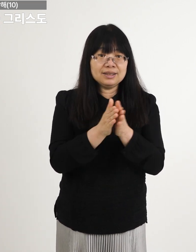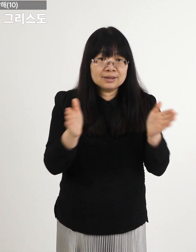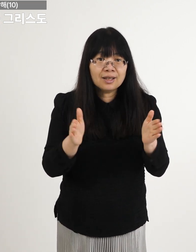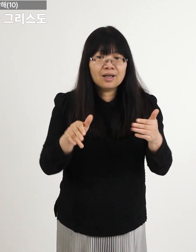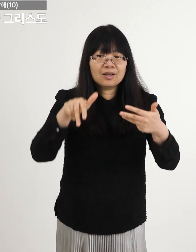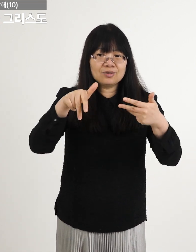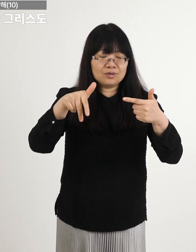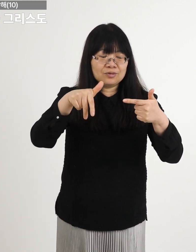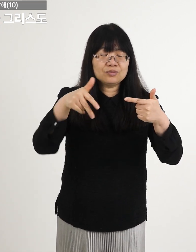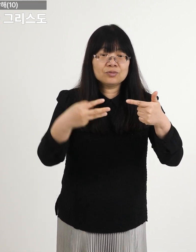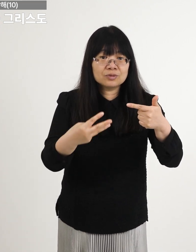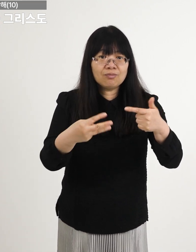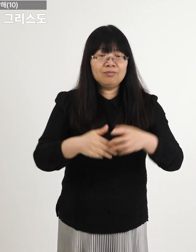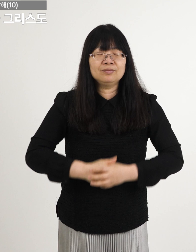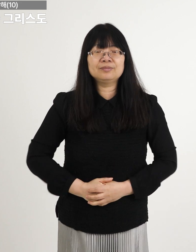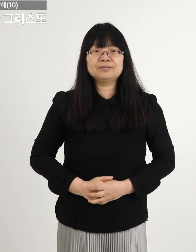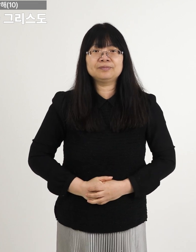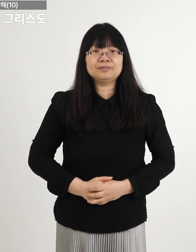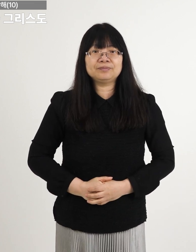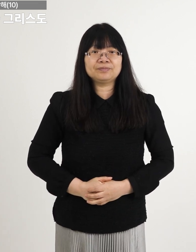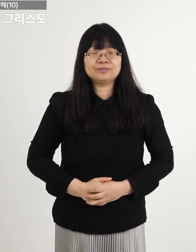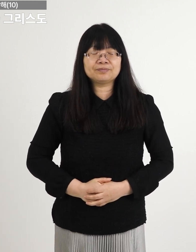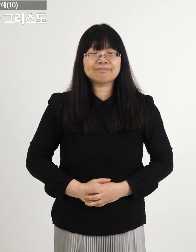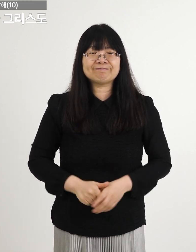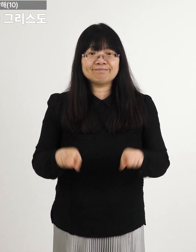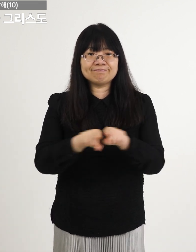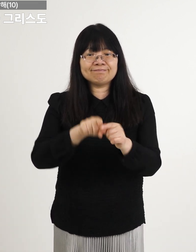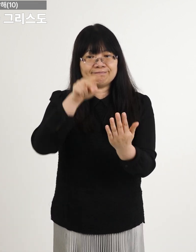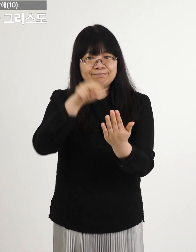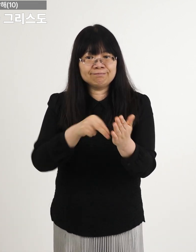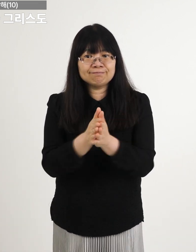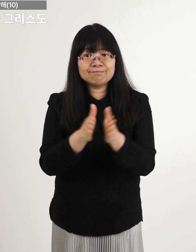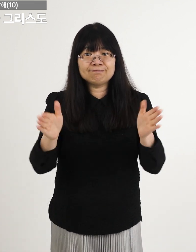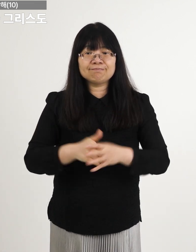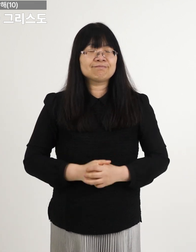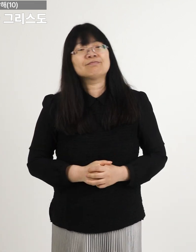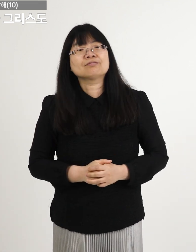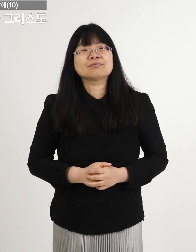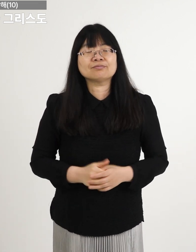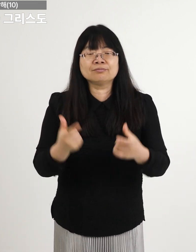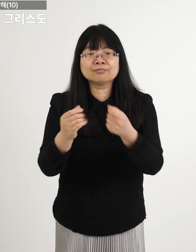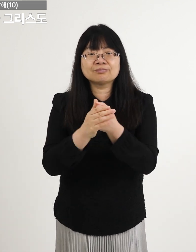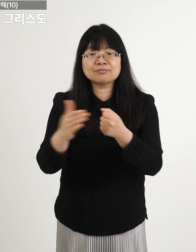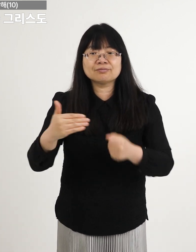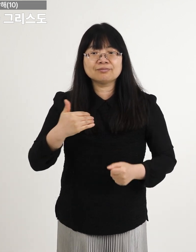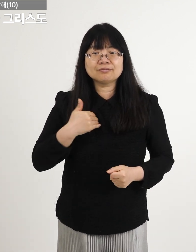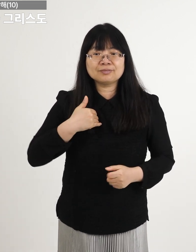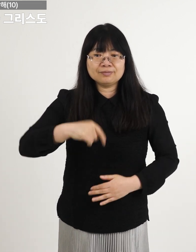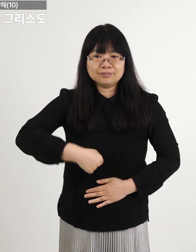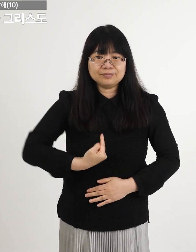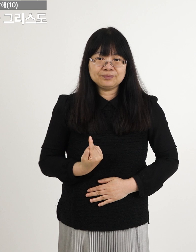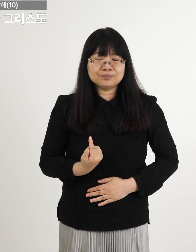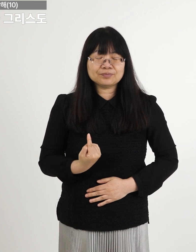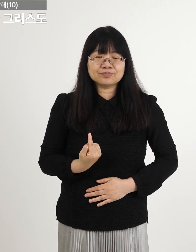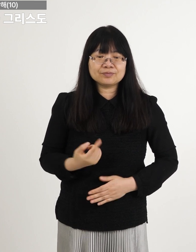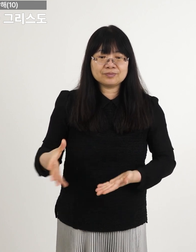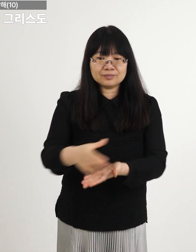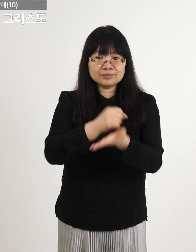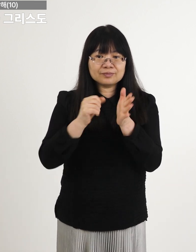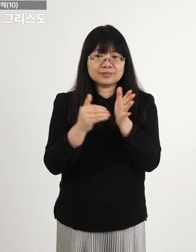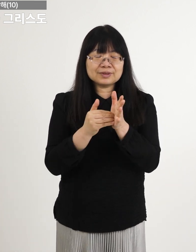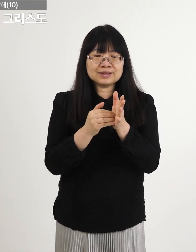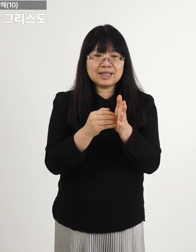6절입니다. 자, 6절을 한번 큰 소리로 같이 읽을까요? 시작. 그러므로 내가 스스로